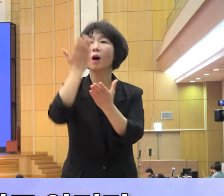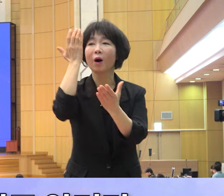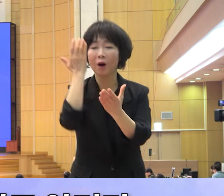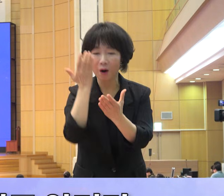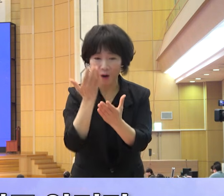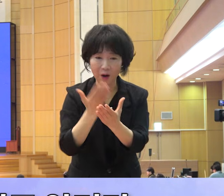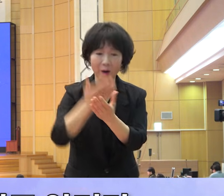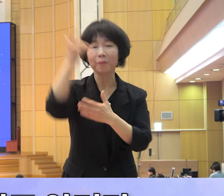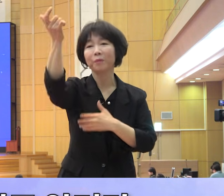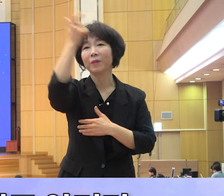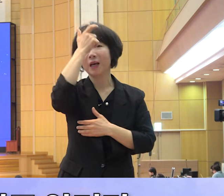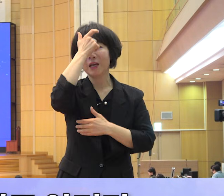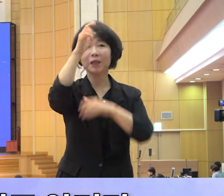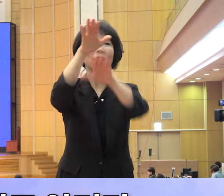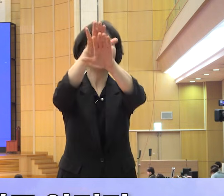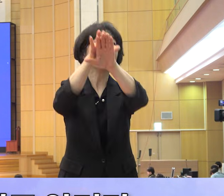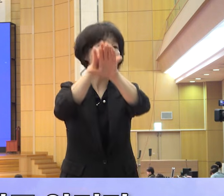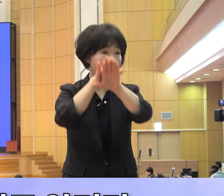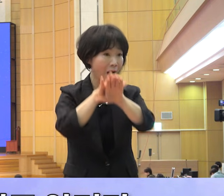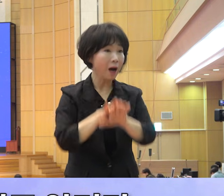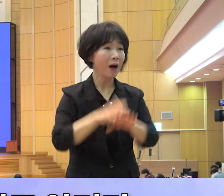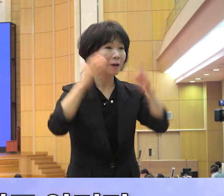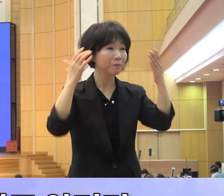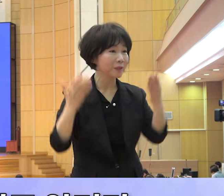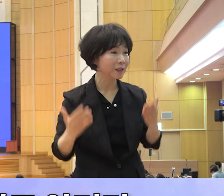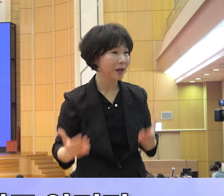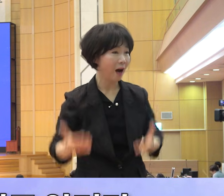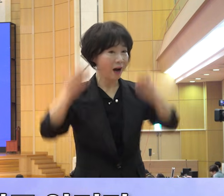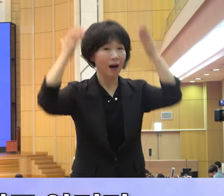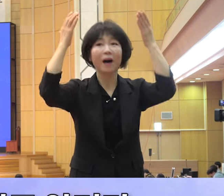찬양하십시다. 예배합니다.